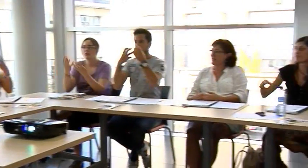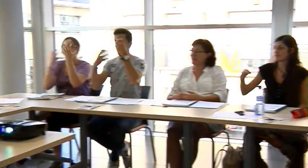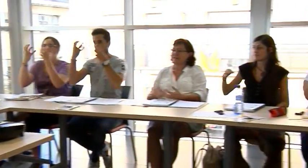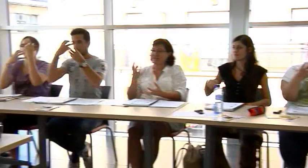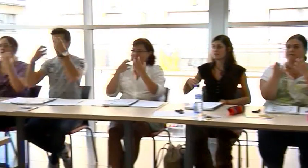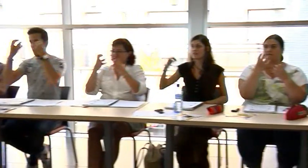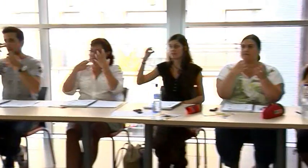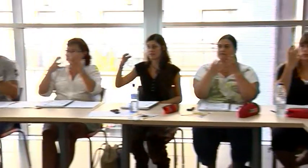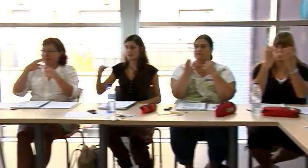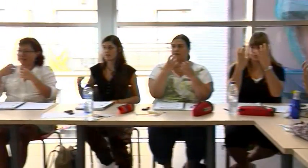a hacer algún tipo de gestión.